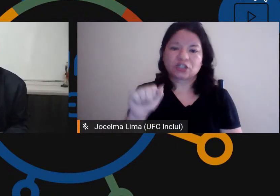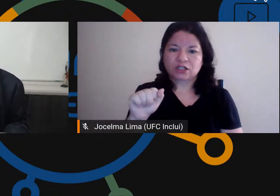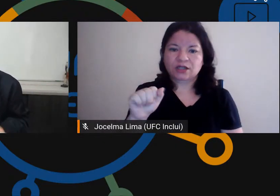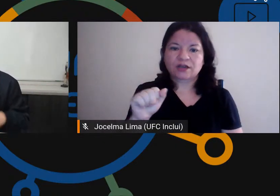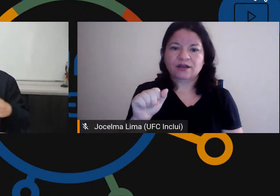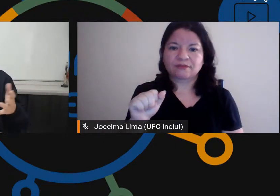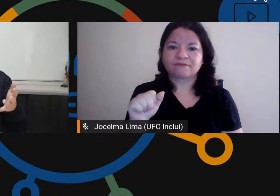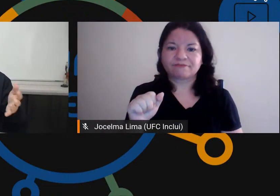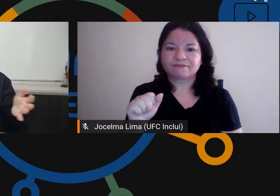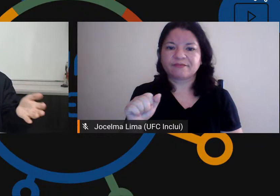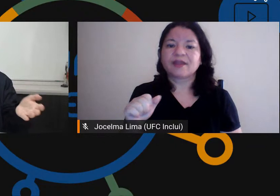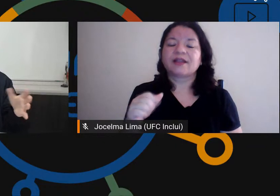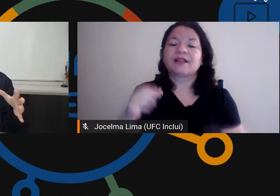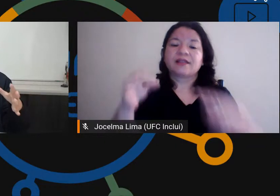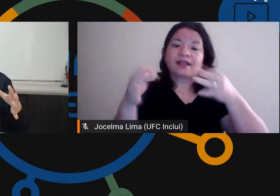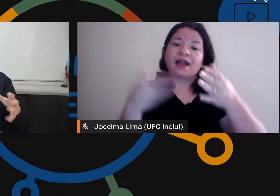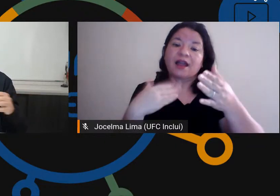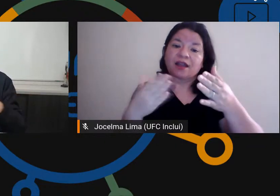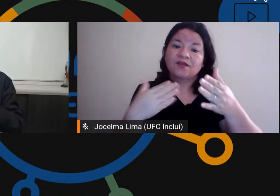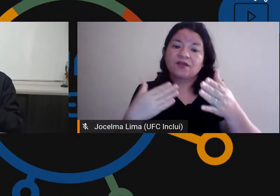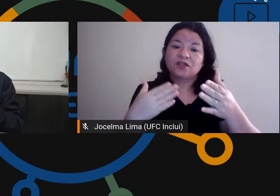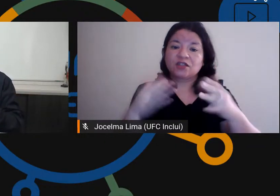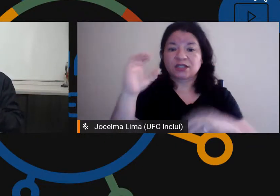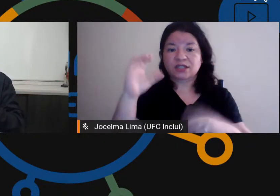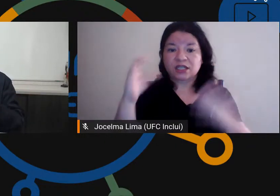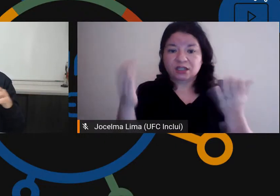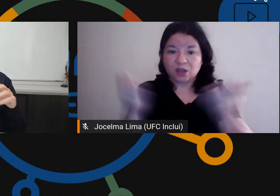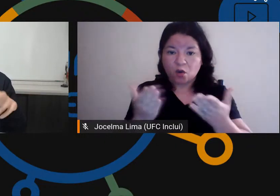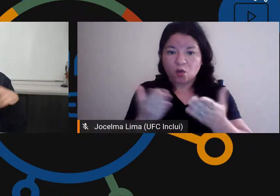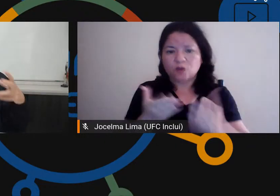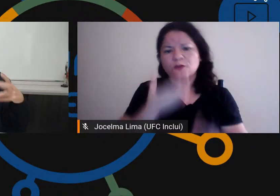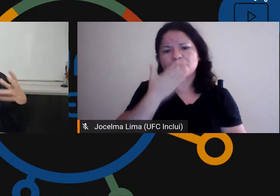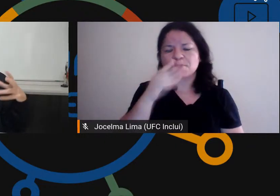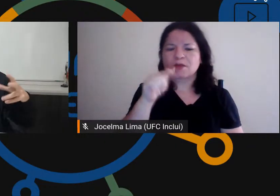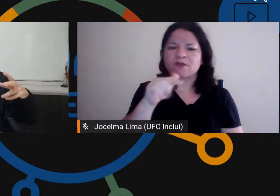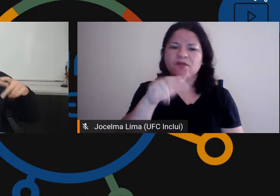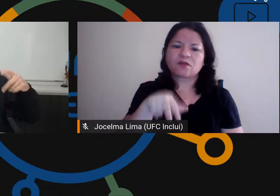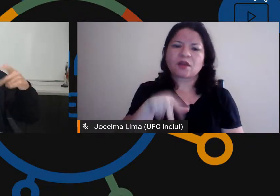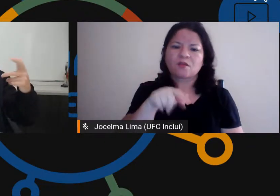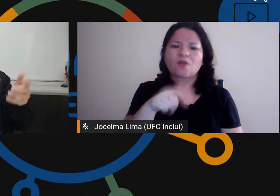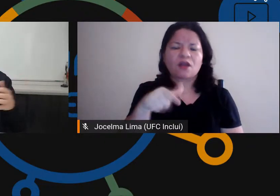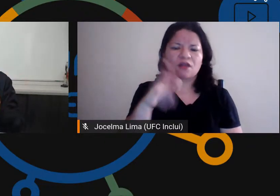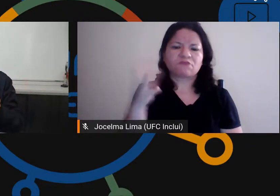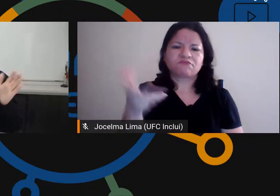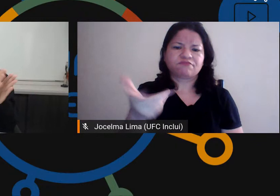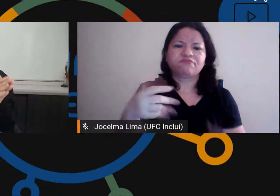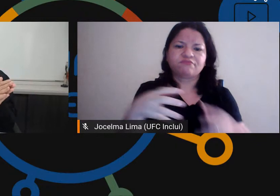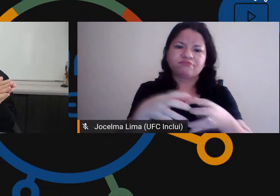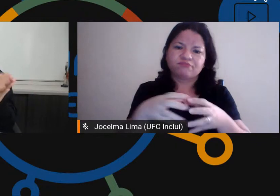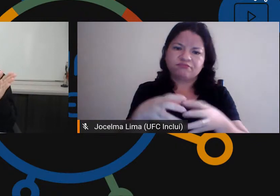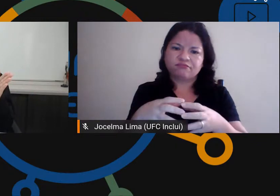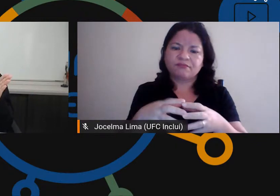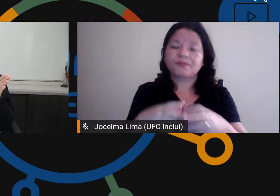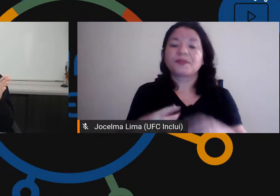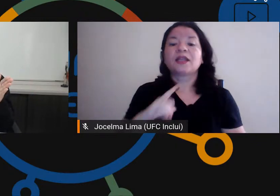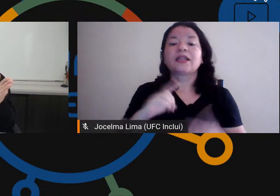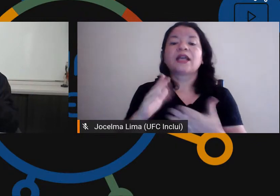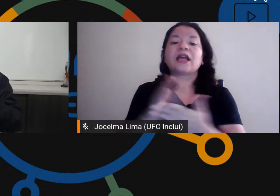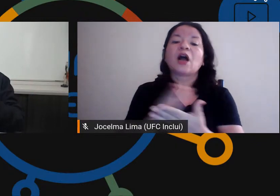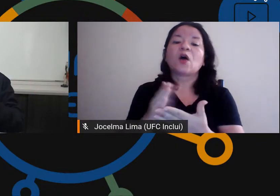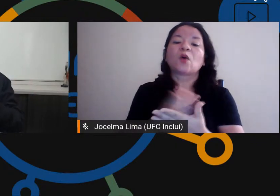Tá? E essa é uma realidade que a gente tem que assumir. Okay? E aquilo que fica muito estável na ciência acaba